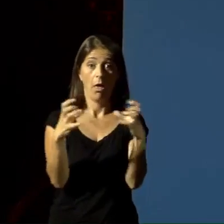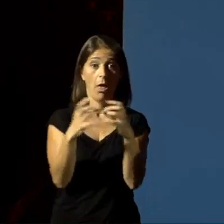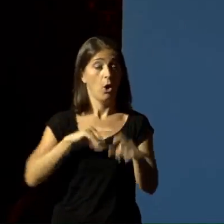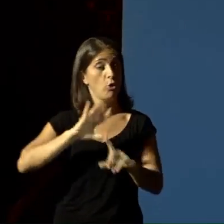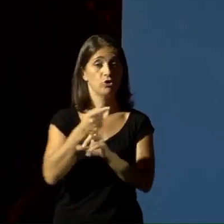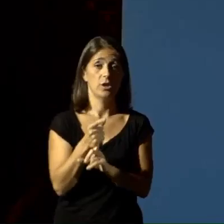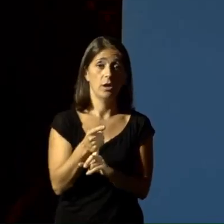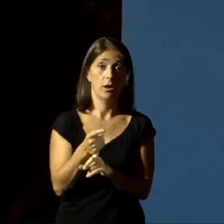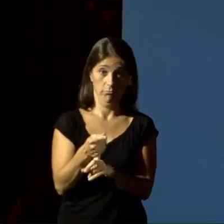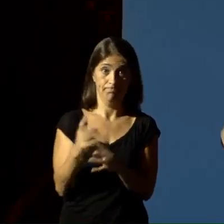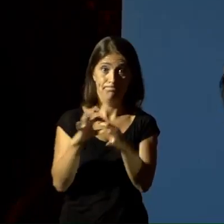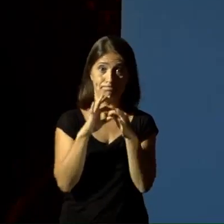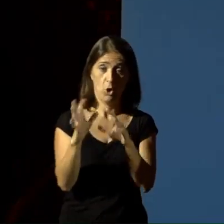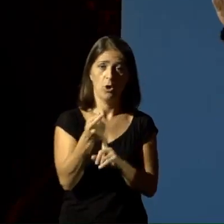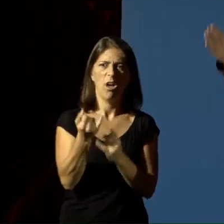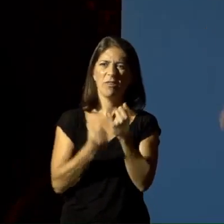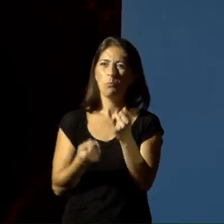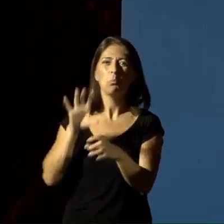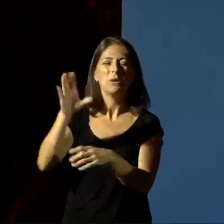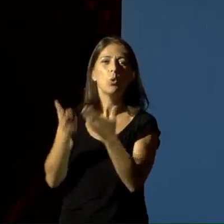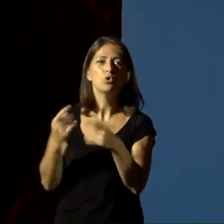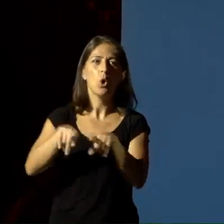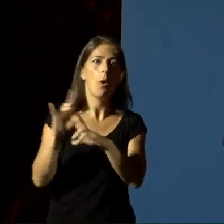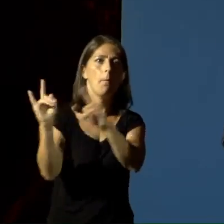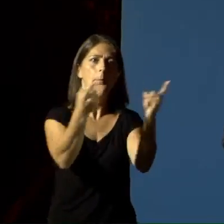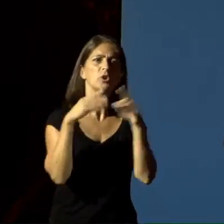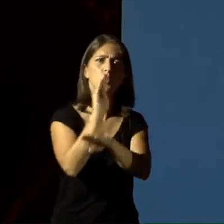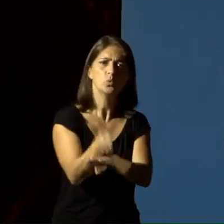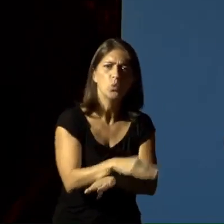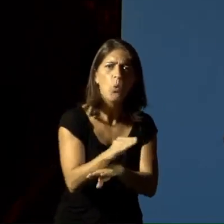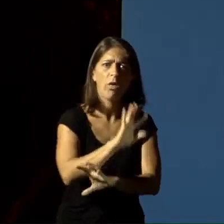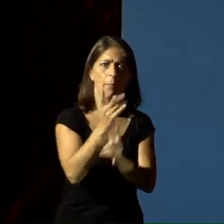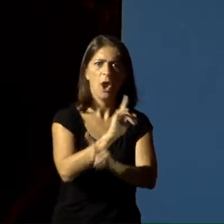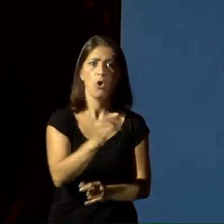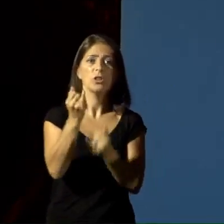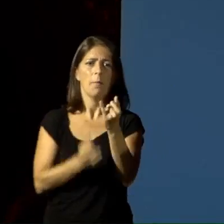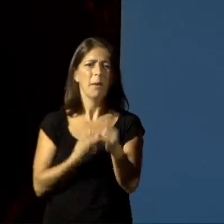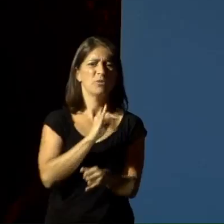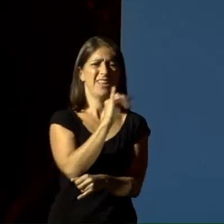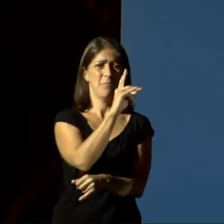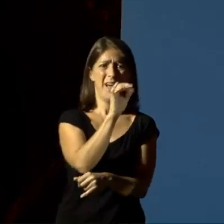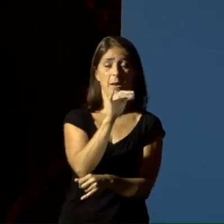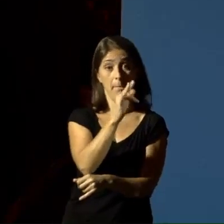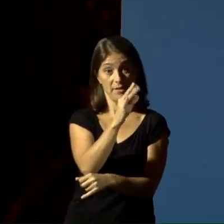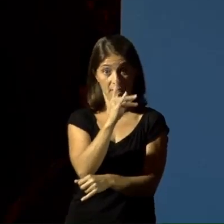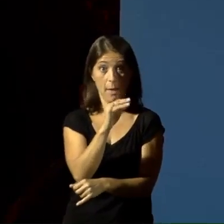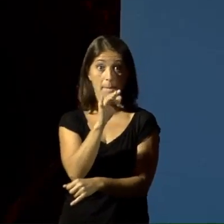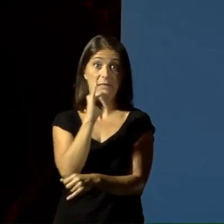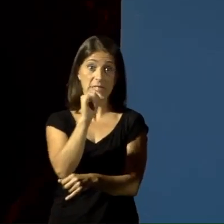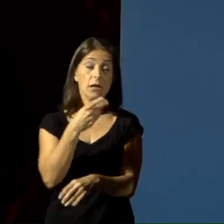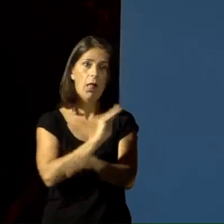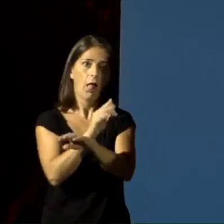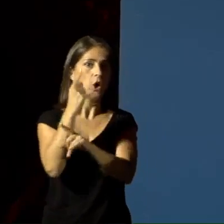Un país xusto coida dos bosques e non os queima. Un país xusto inviste en I+D+I para acadar